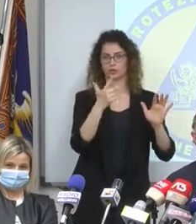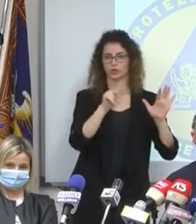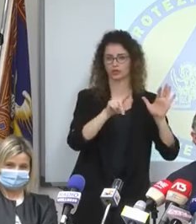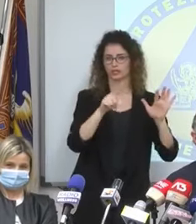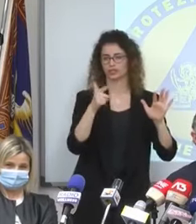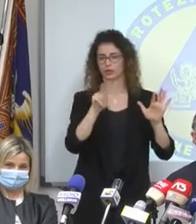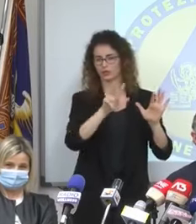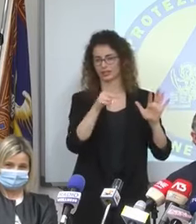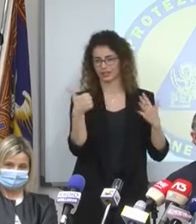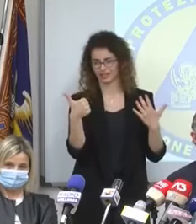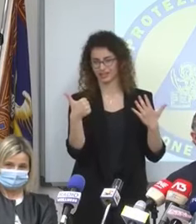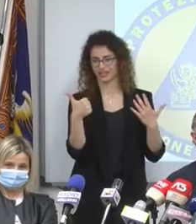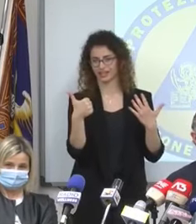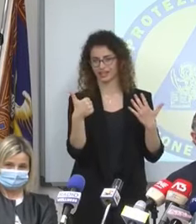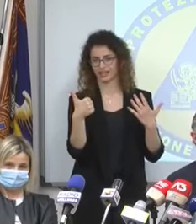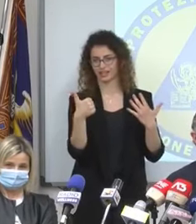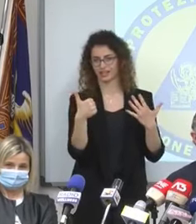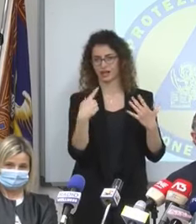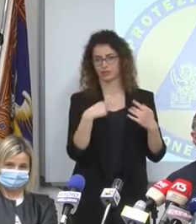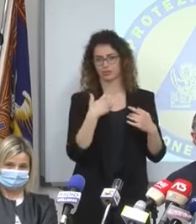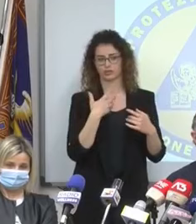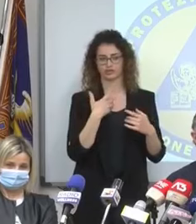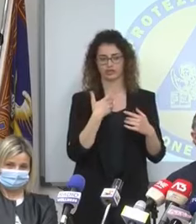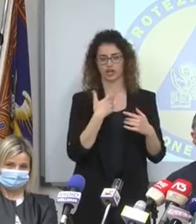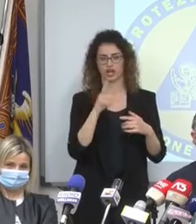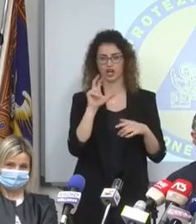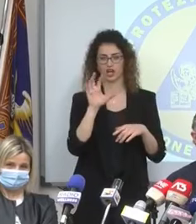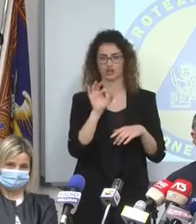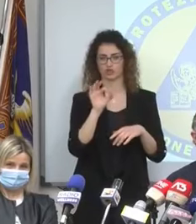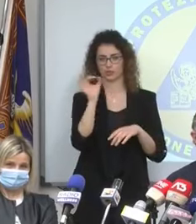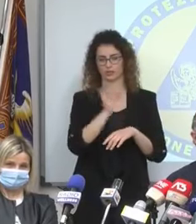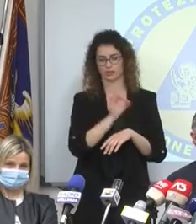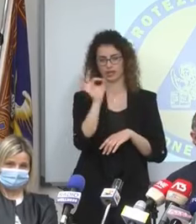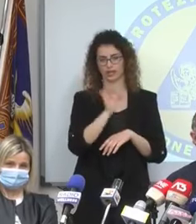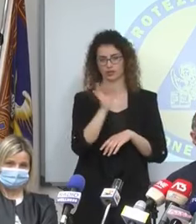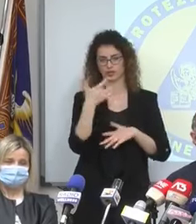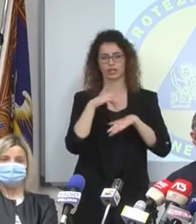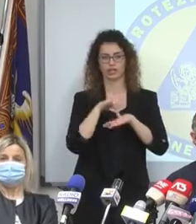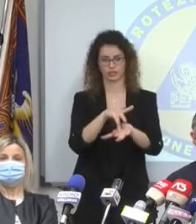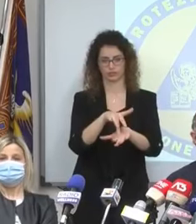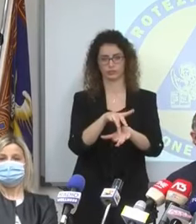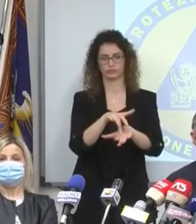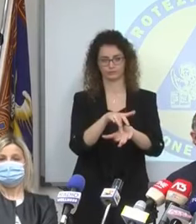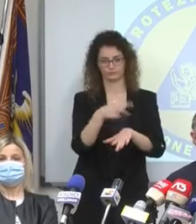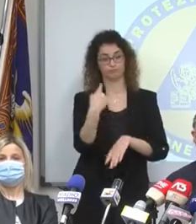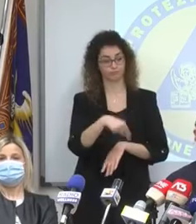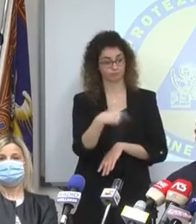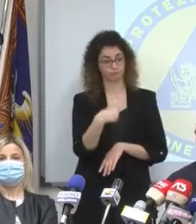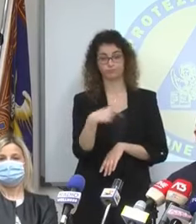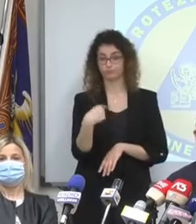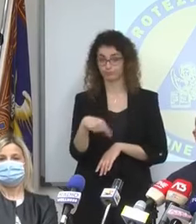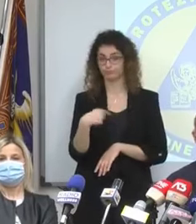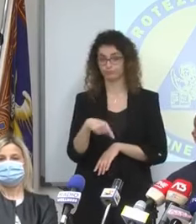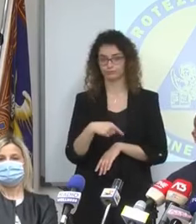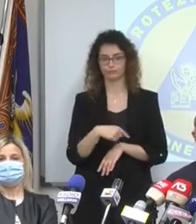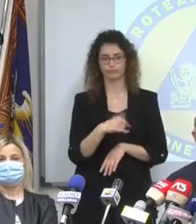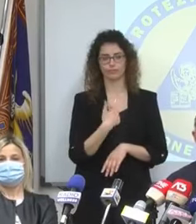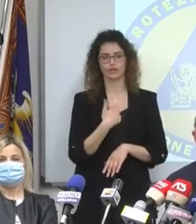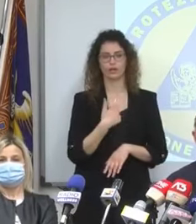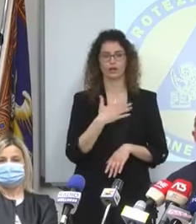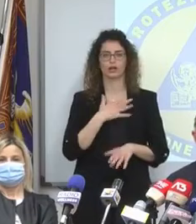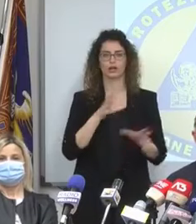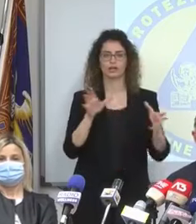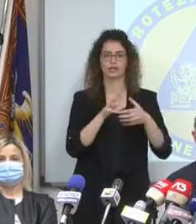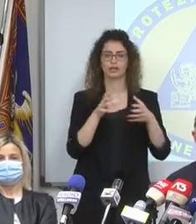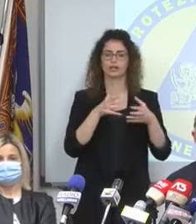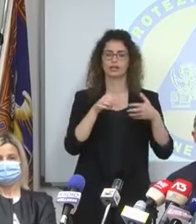86enni, per cui effettivamente si parla di un 50%, cioè gli del accompagnatori. Doppio. Esatto. Gli over 65